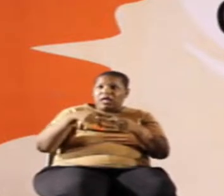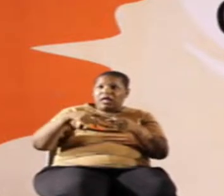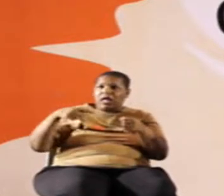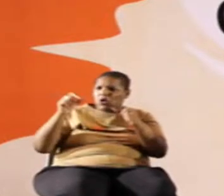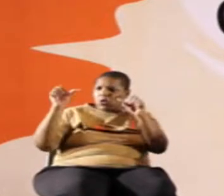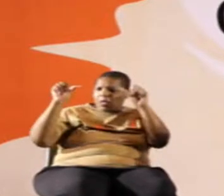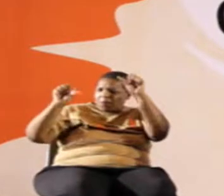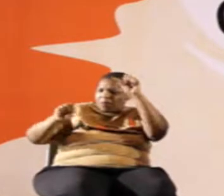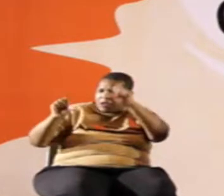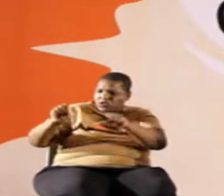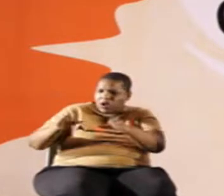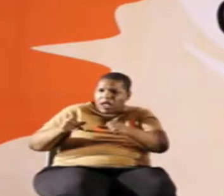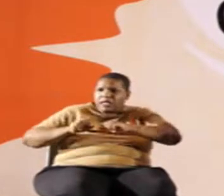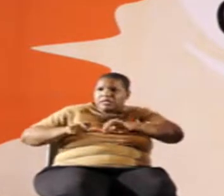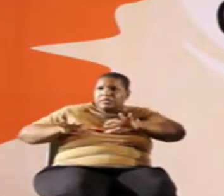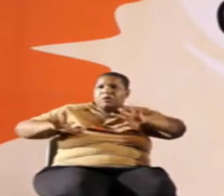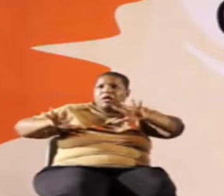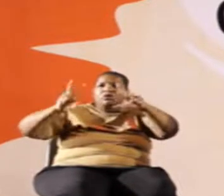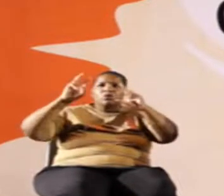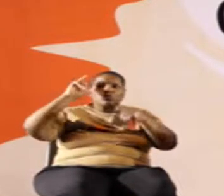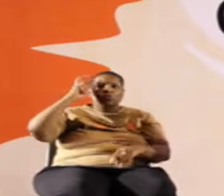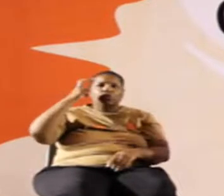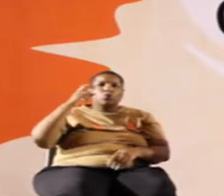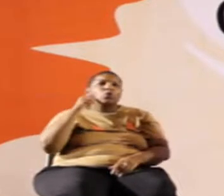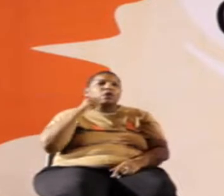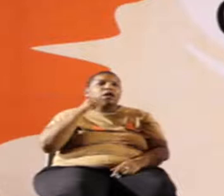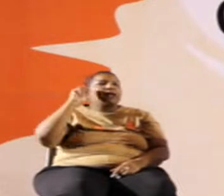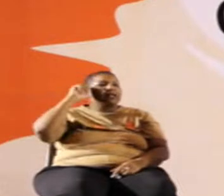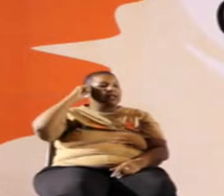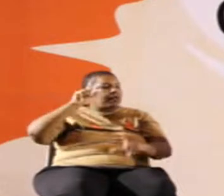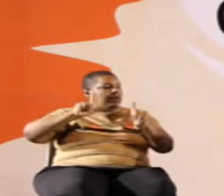prejudica a expansão da cultura negra na mídia?